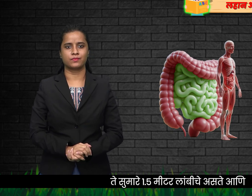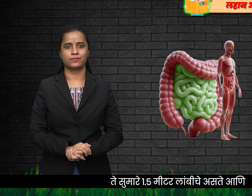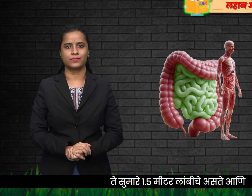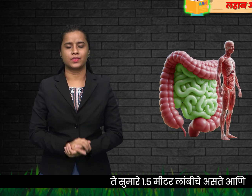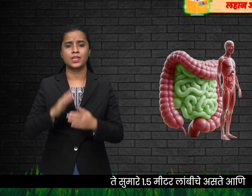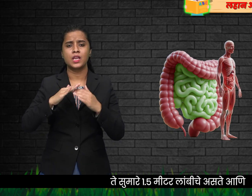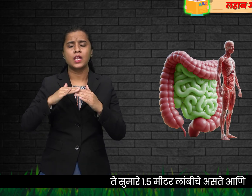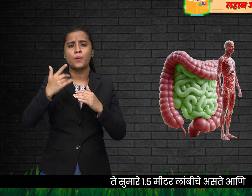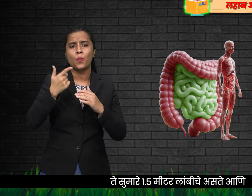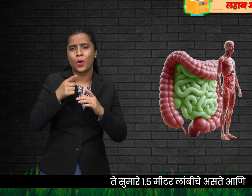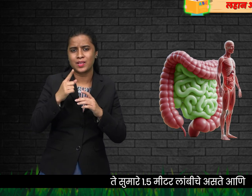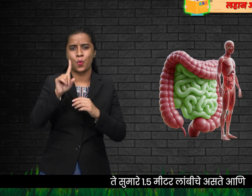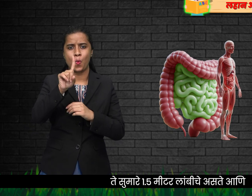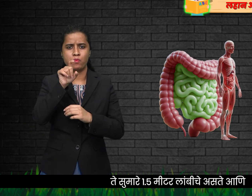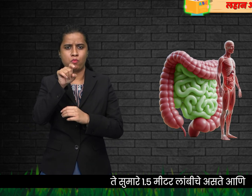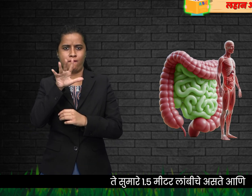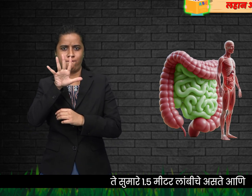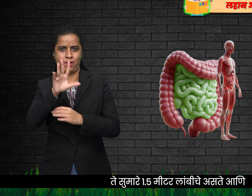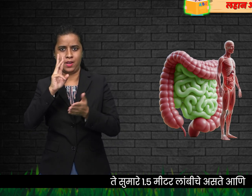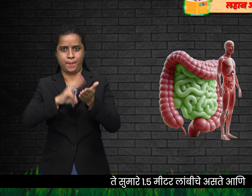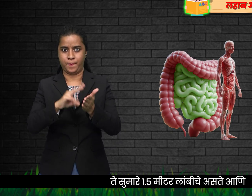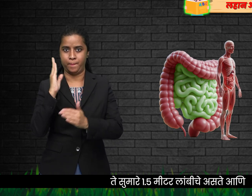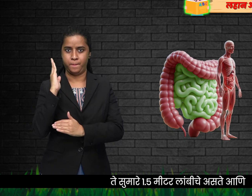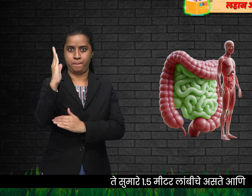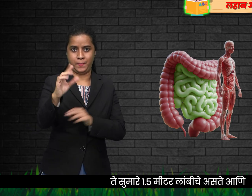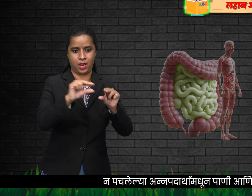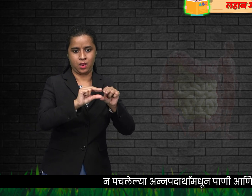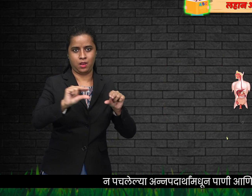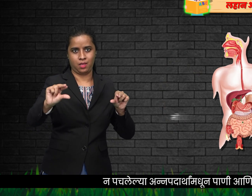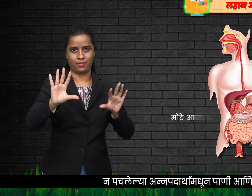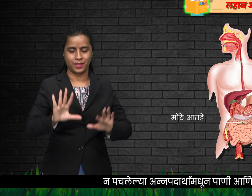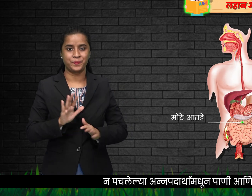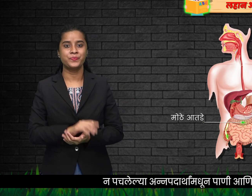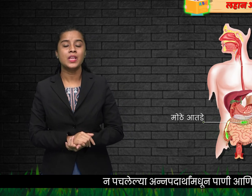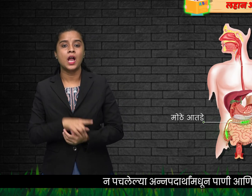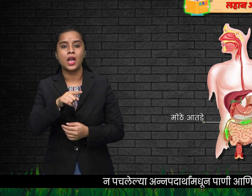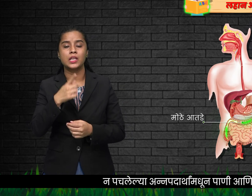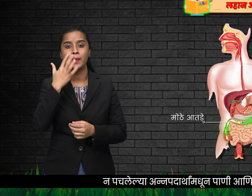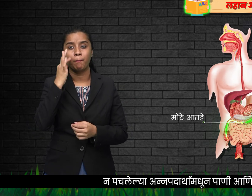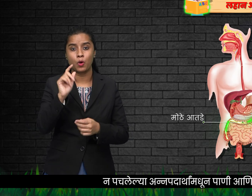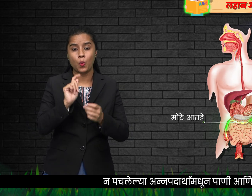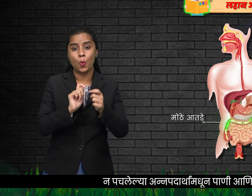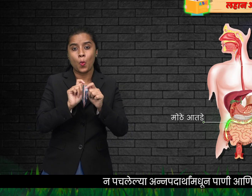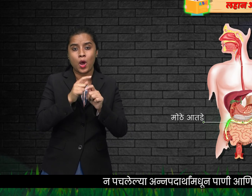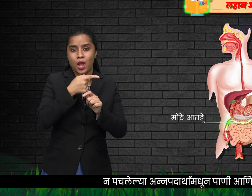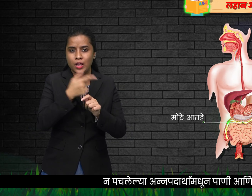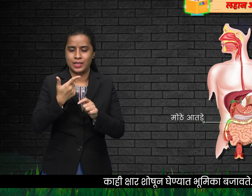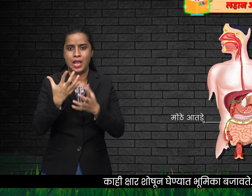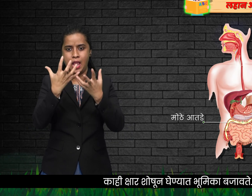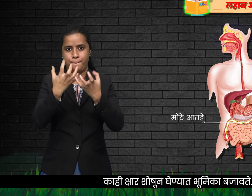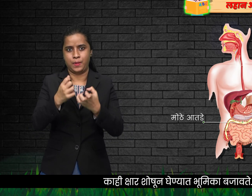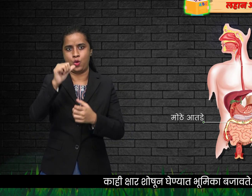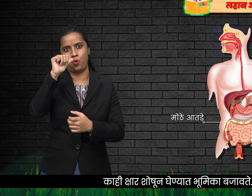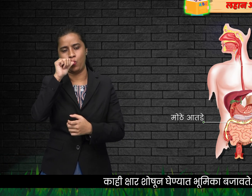ते सुमारे 1.5 मीटर लांबीच्या असते आणि पचलेल्या अन्नपदार्थांमधून पाणी